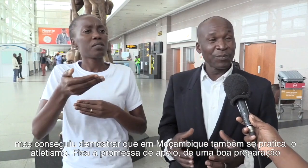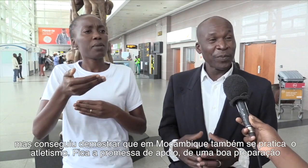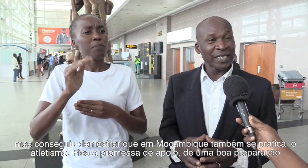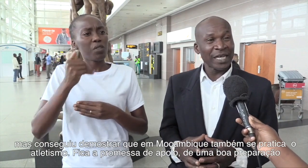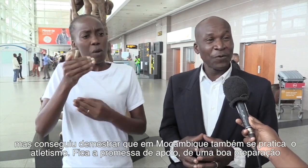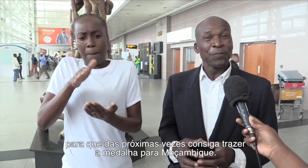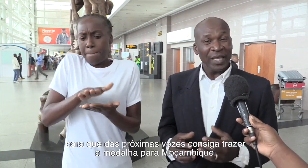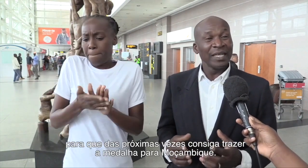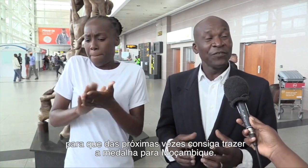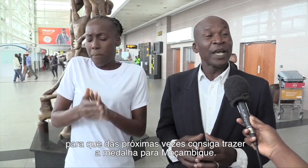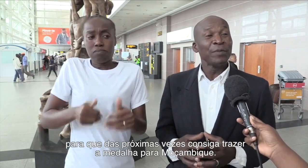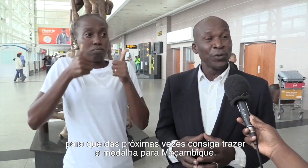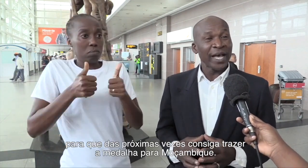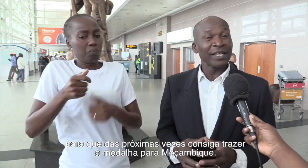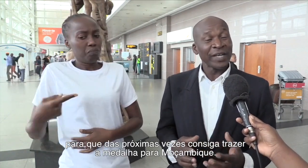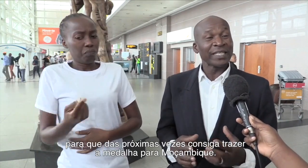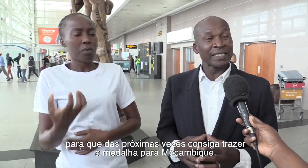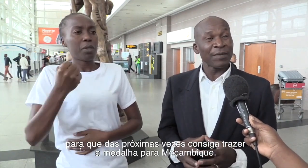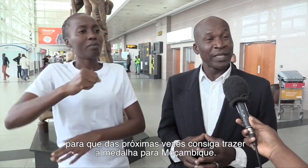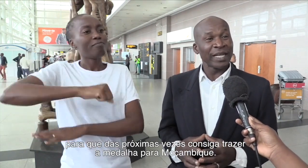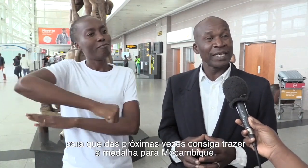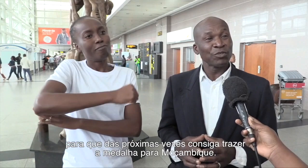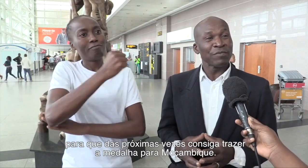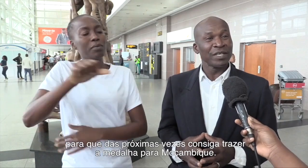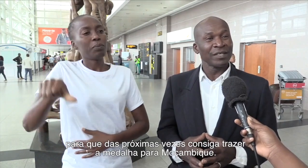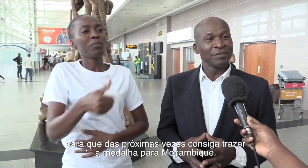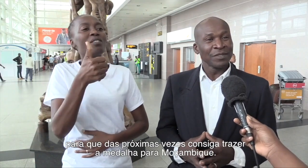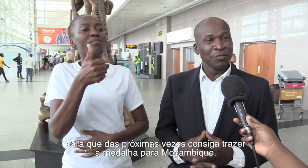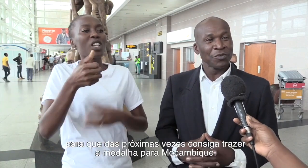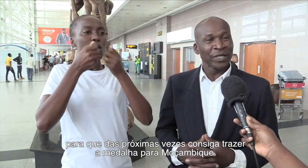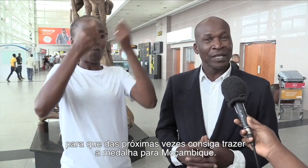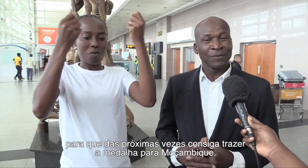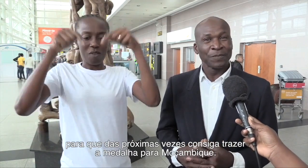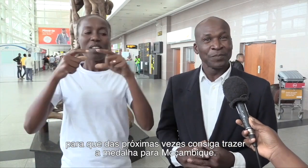grande preparação, ele vai melhorar e vai trazer a medalha a Moçambique.